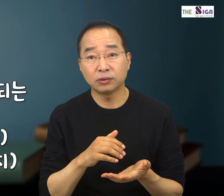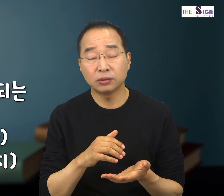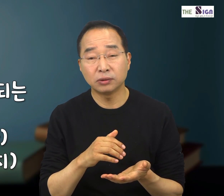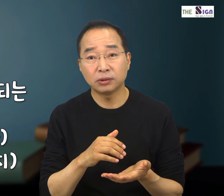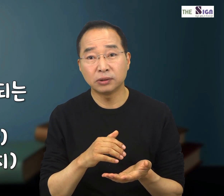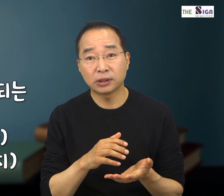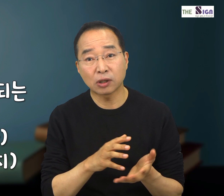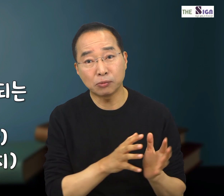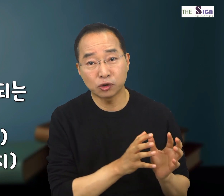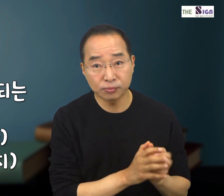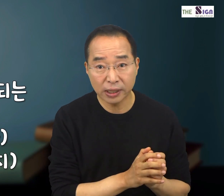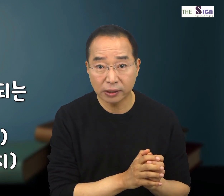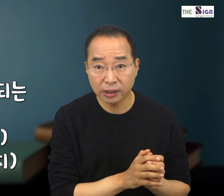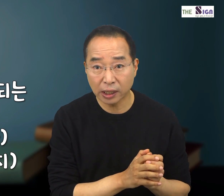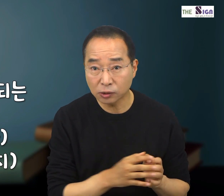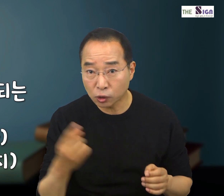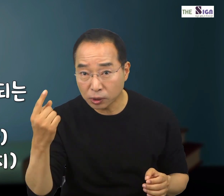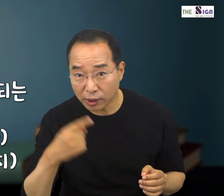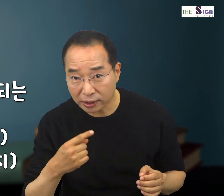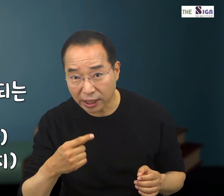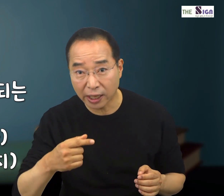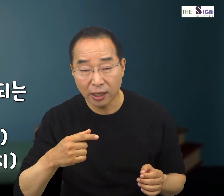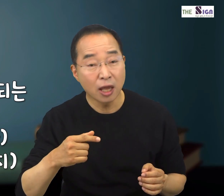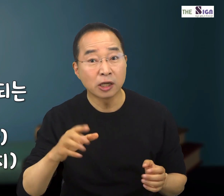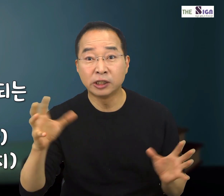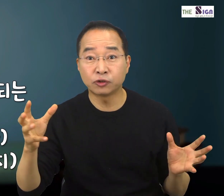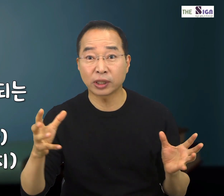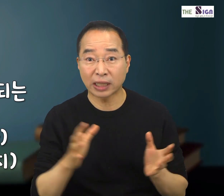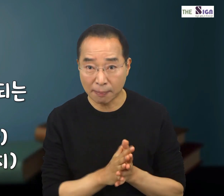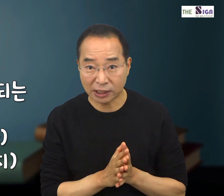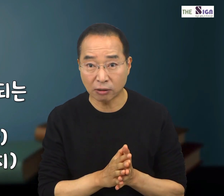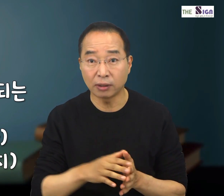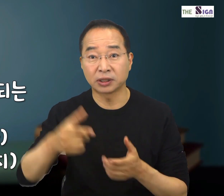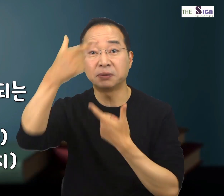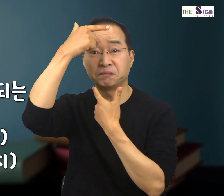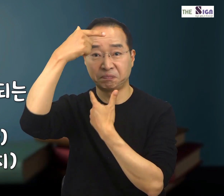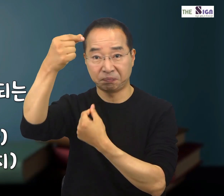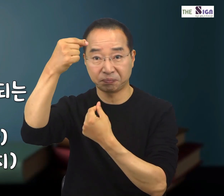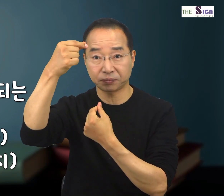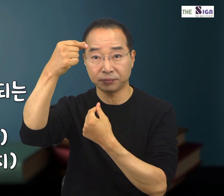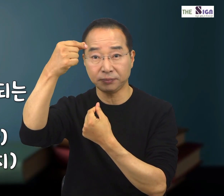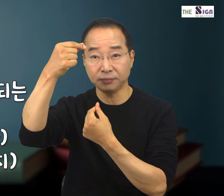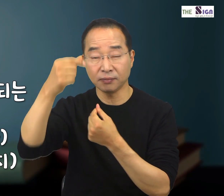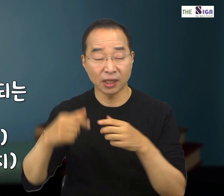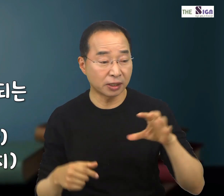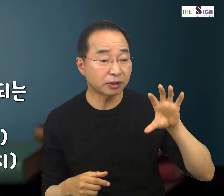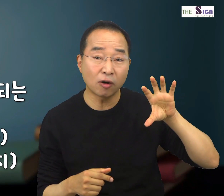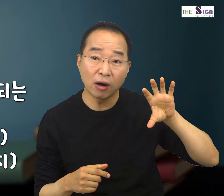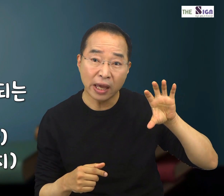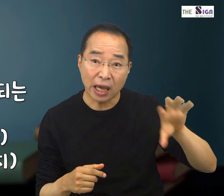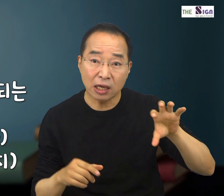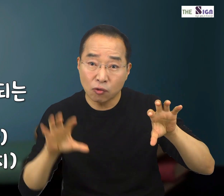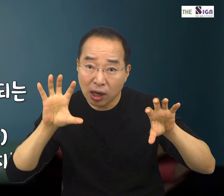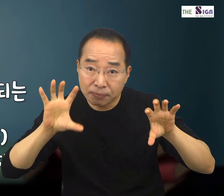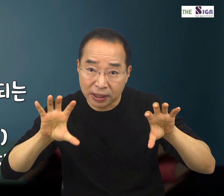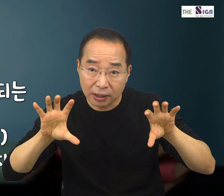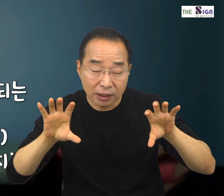어떤 이제 선물 준비하는데 손님이 왔는데 그 숫자가 딱 맞아. 그럼 그래서 A와 B, 그러니까